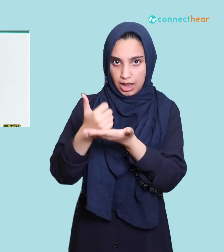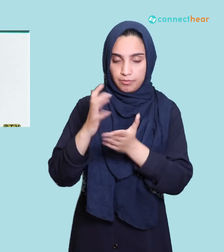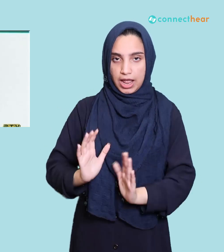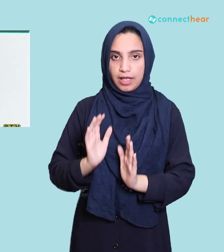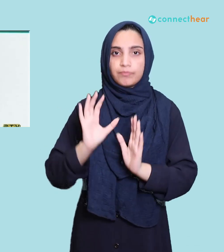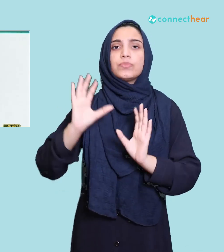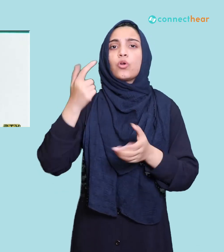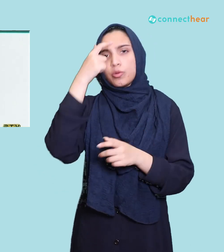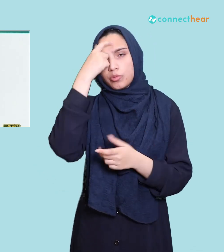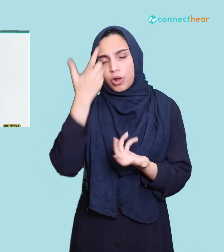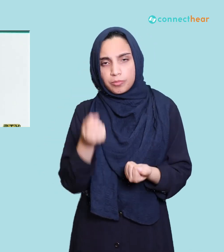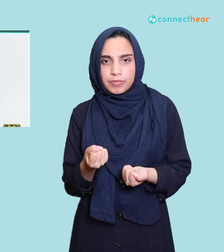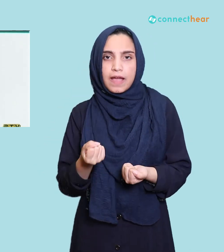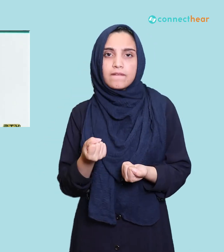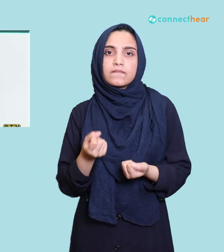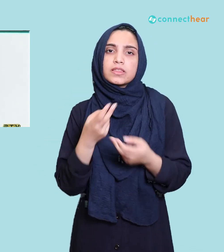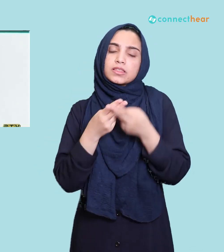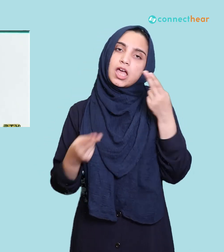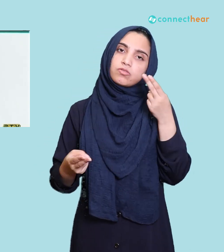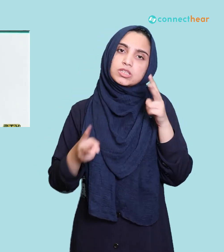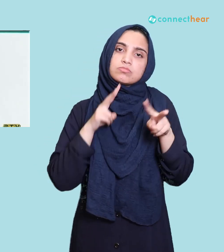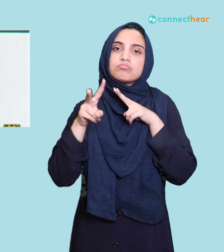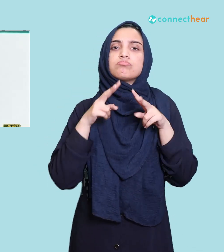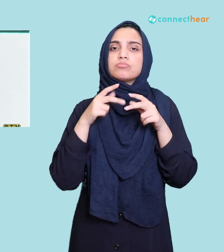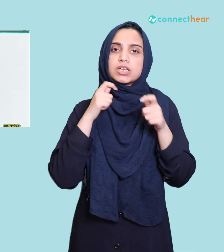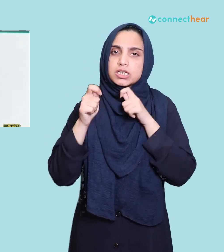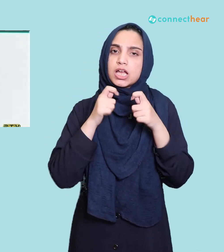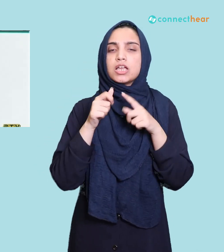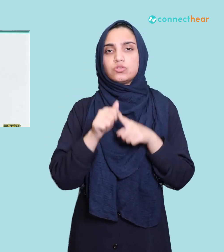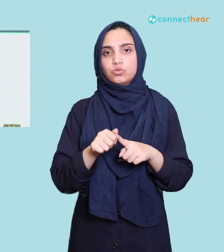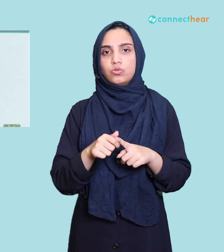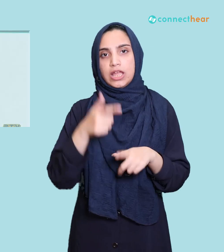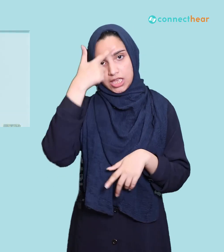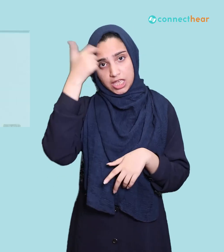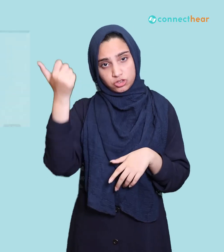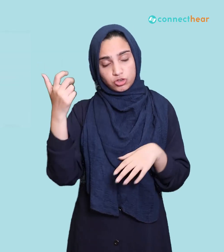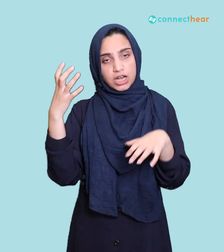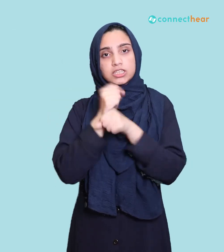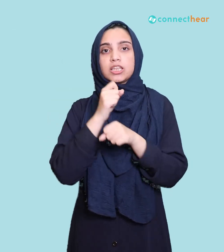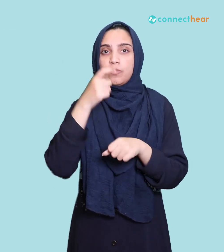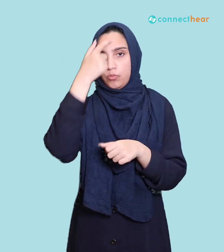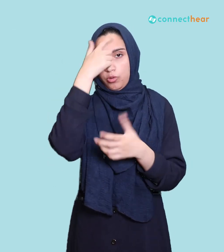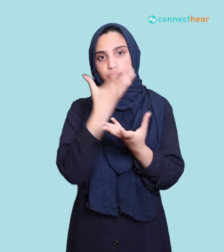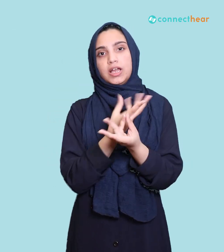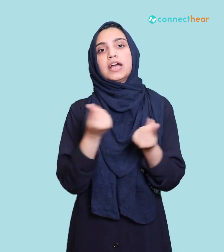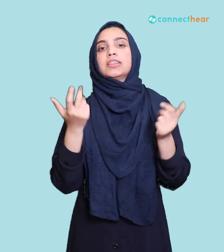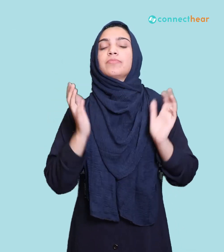ہمیں بتائیں گے، اور انشاءاللہ آپ کی ساری ہم رکاوٹیں دور کریں گے. بہت بہت شکریہ.